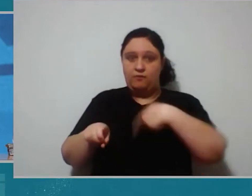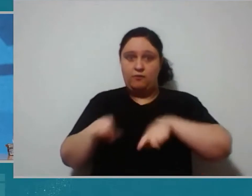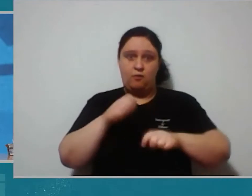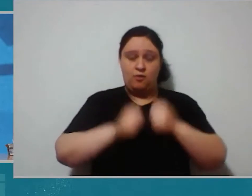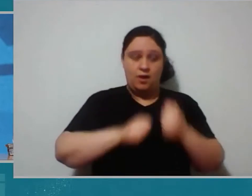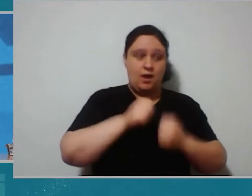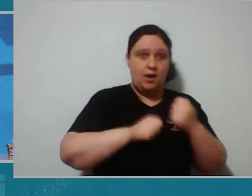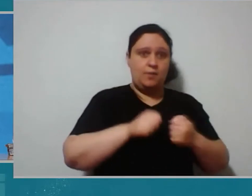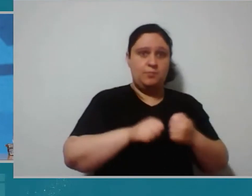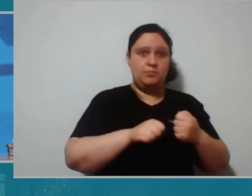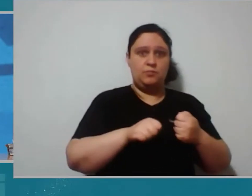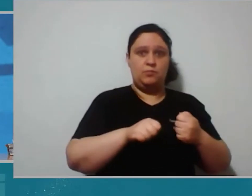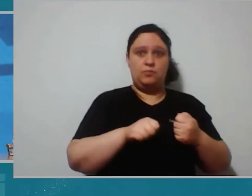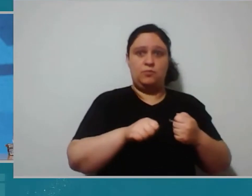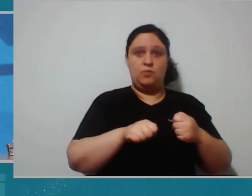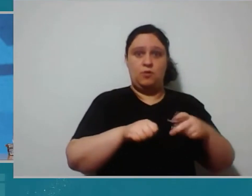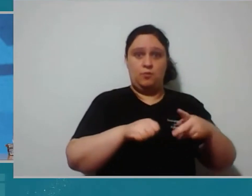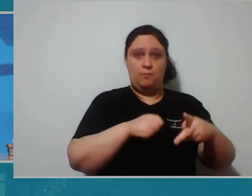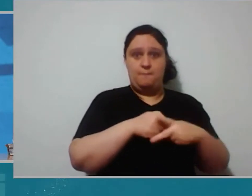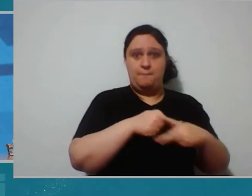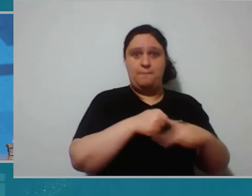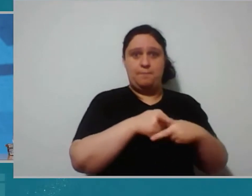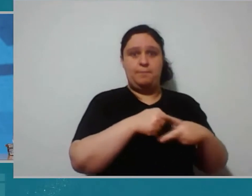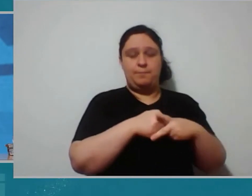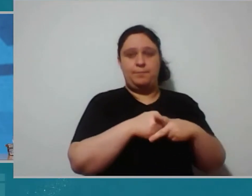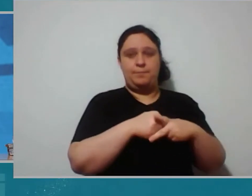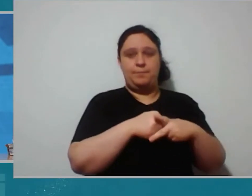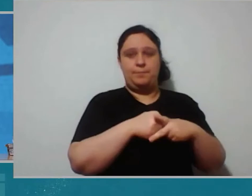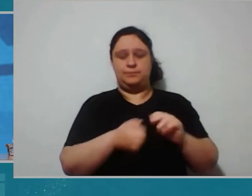longo, vamos adiantar um pouco.